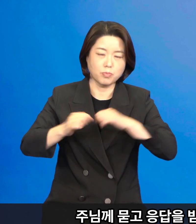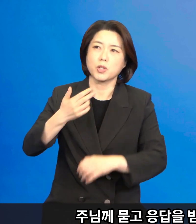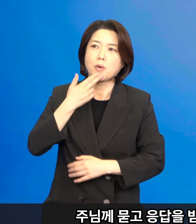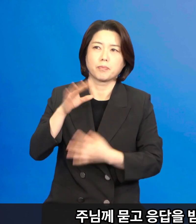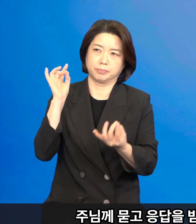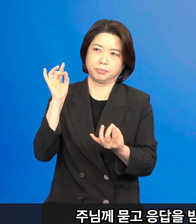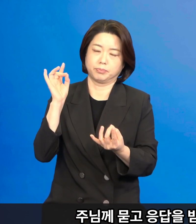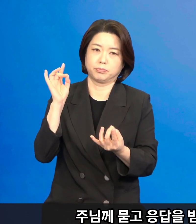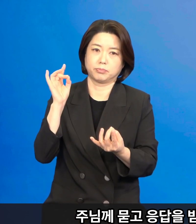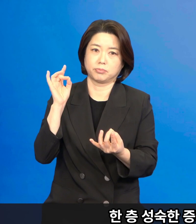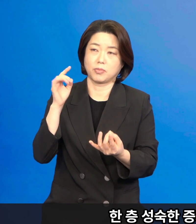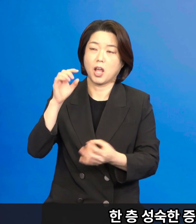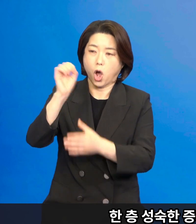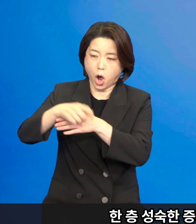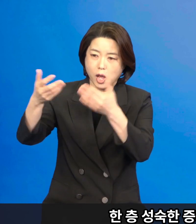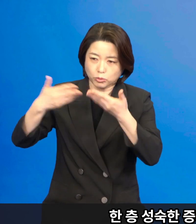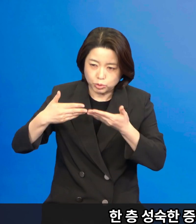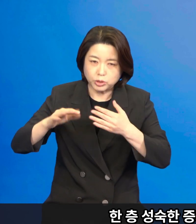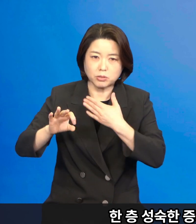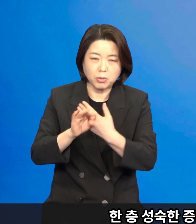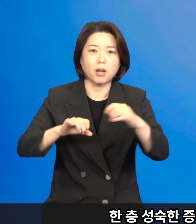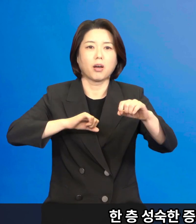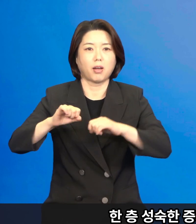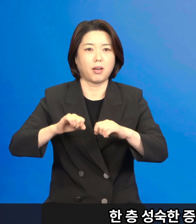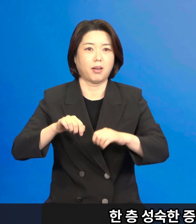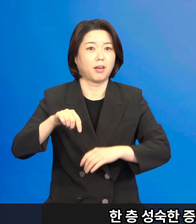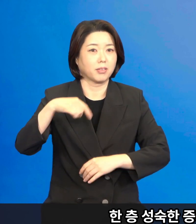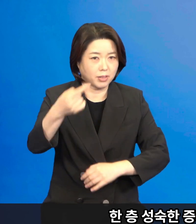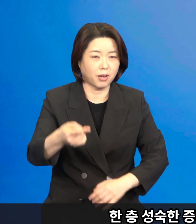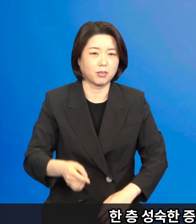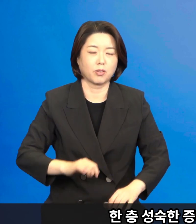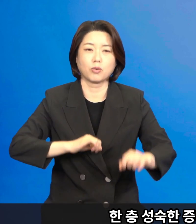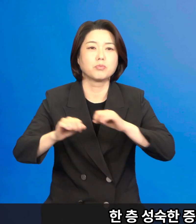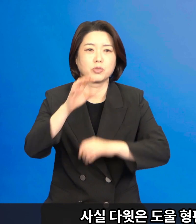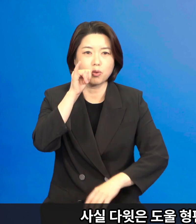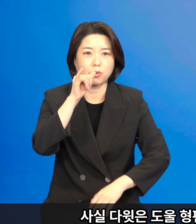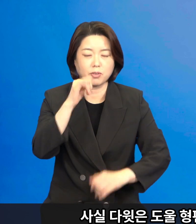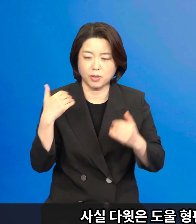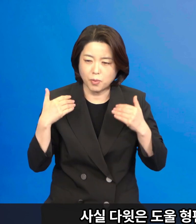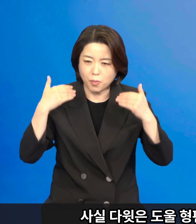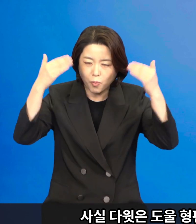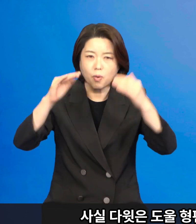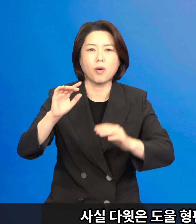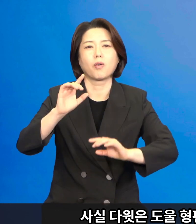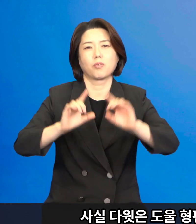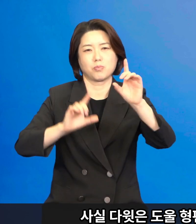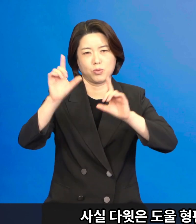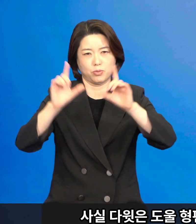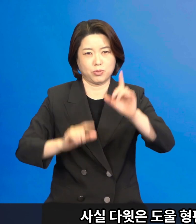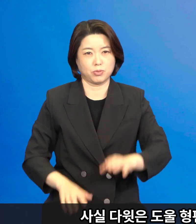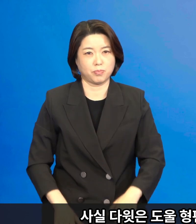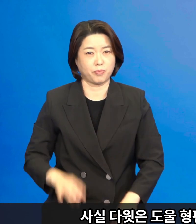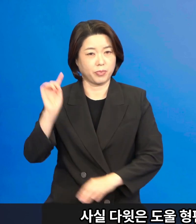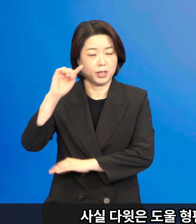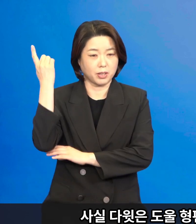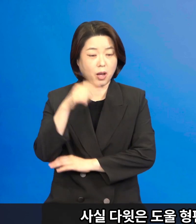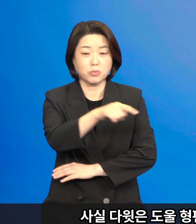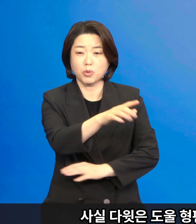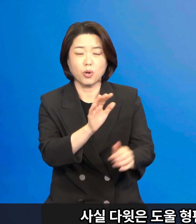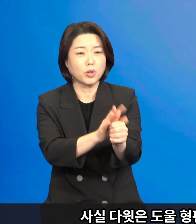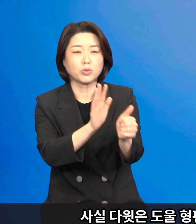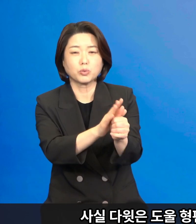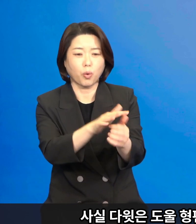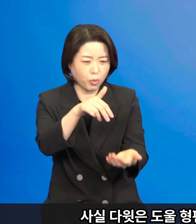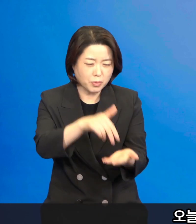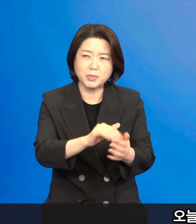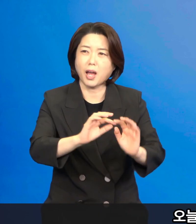거예요. 한층 성숙한 증거가 바로 여기에 있습니다. 사실 다윗은 돌 형편이 아닙니다. 제코가